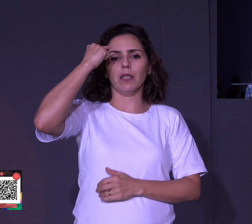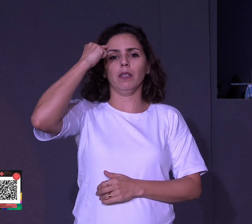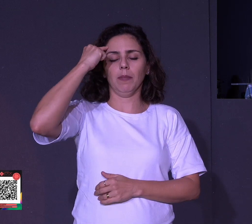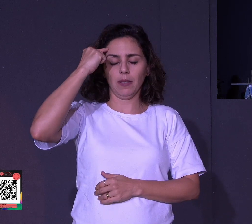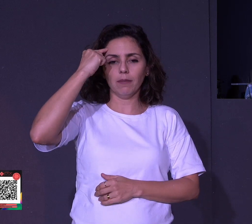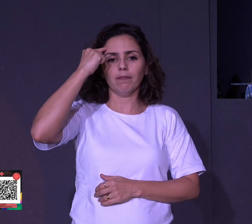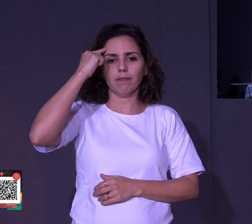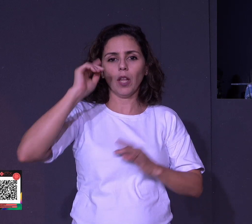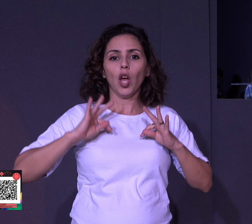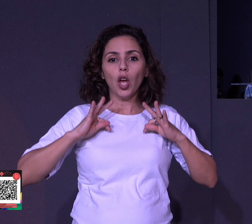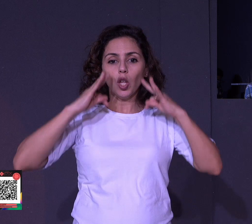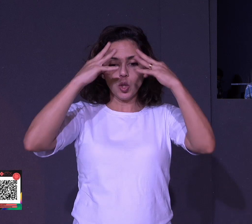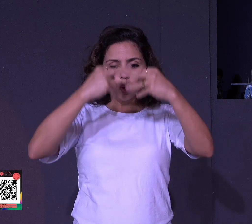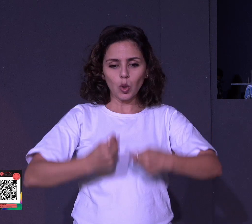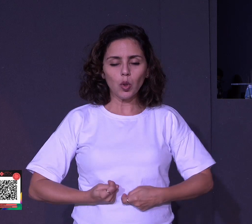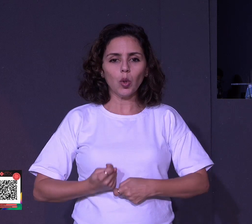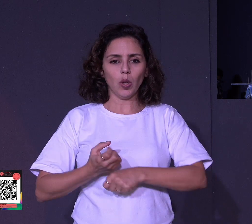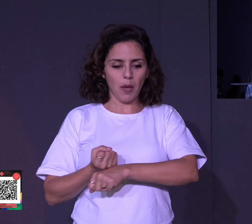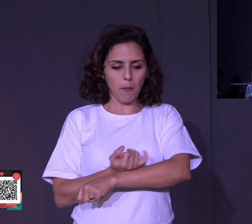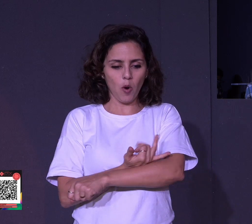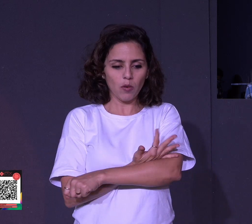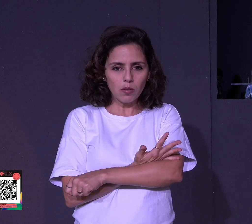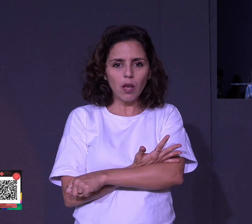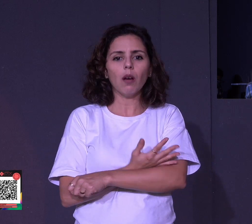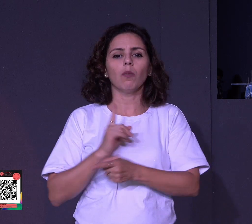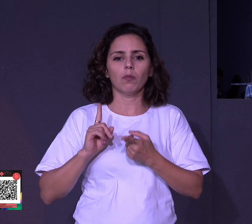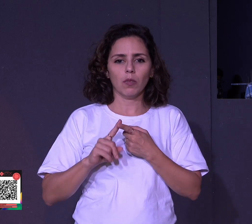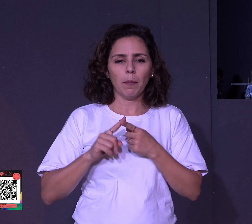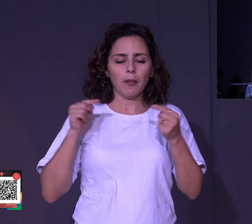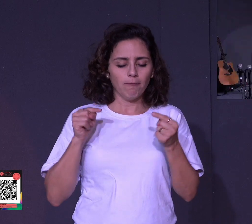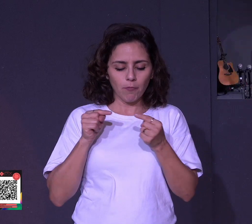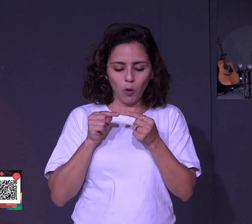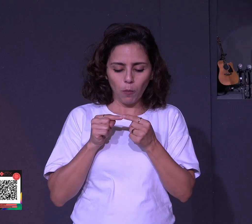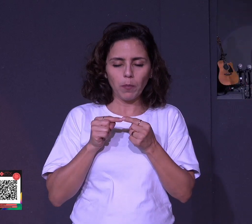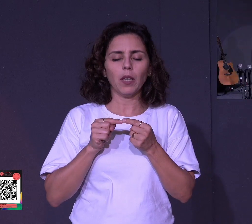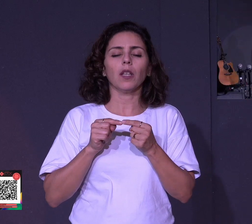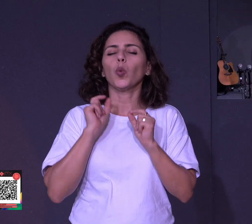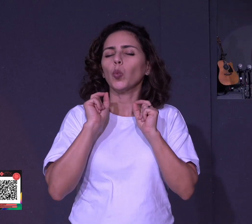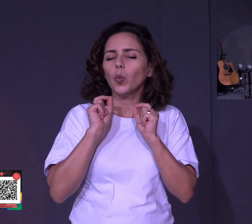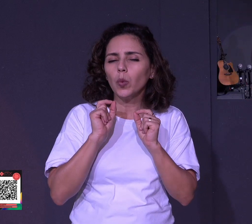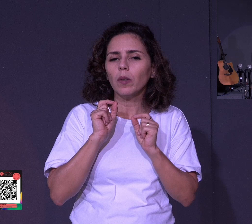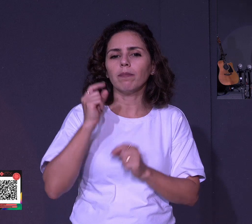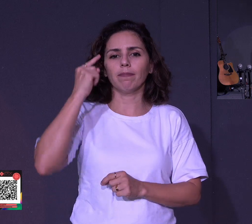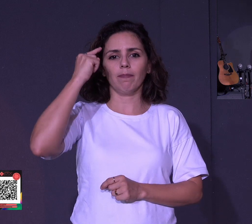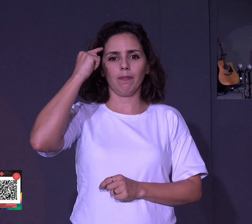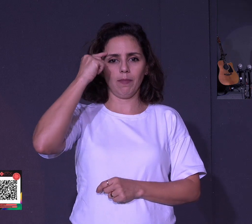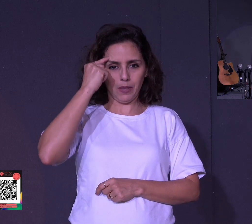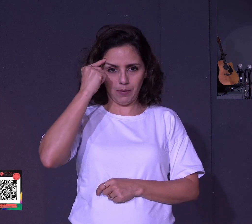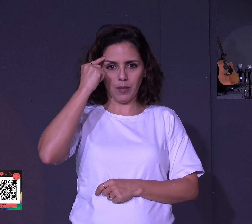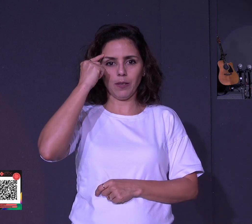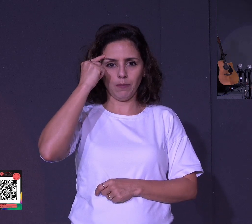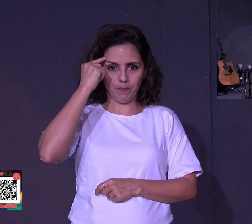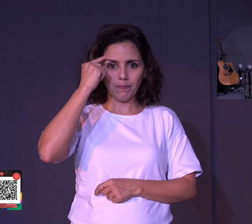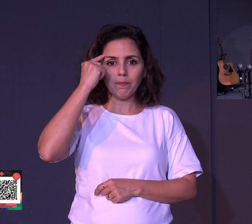serão completamente influenciadas e determinadas pelos nossos pensamentos. Já viu